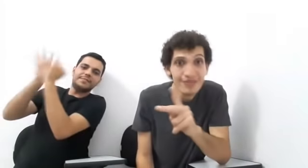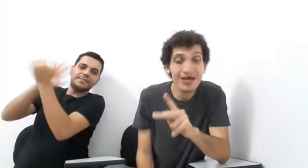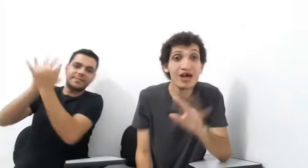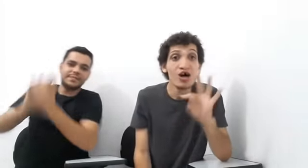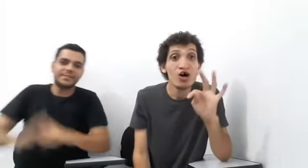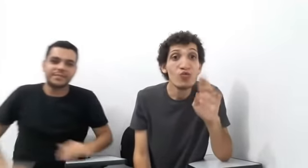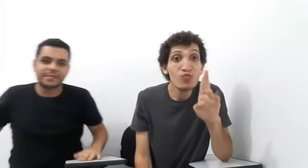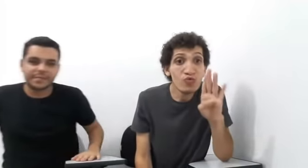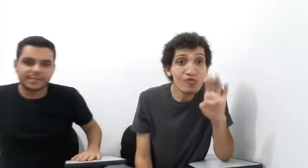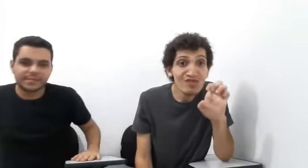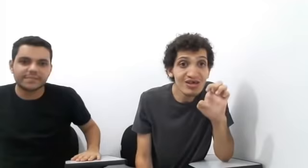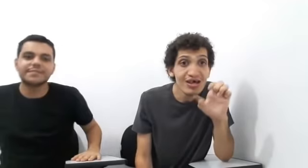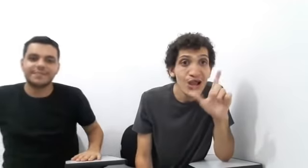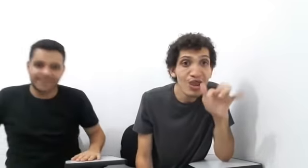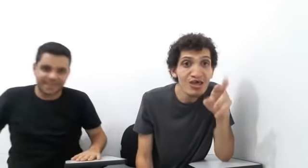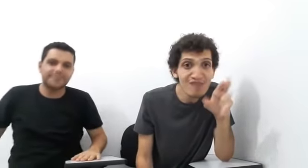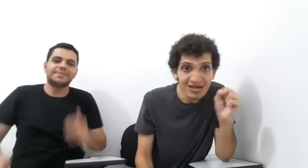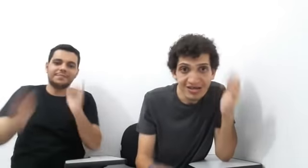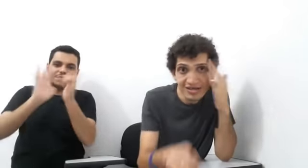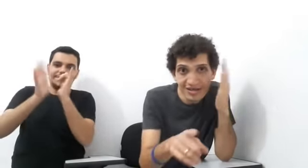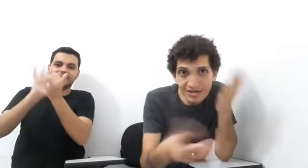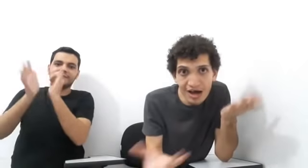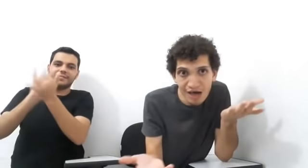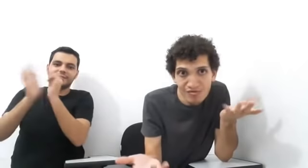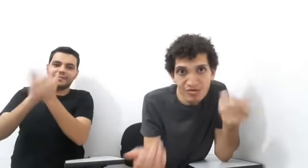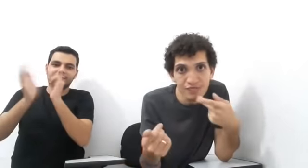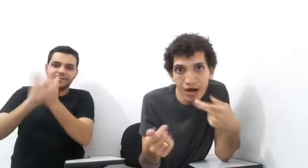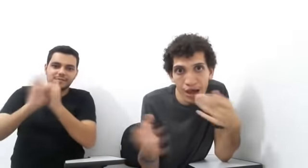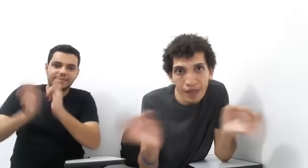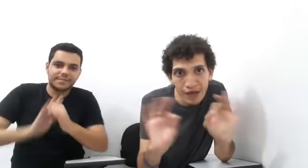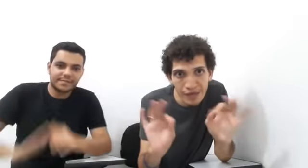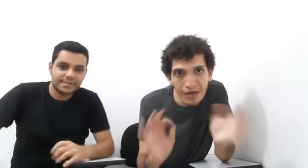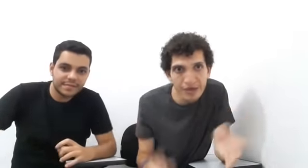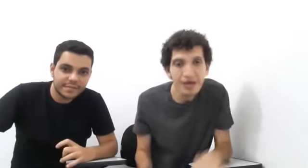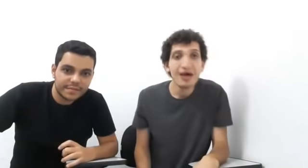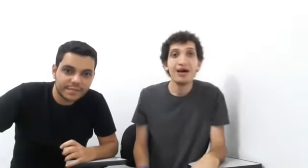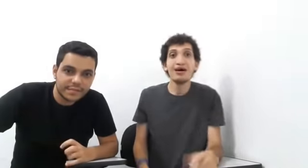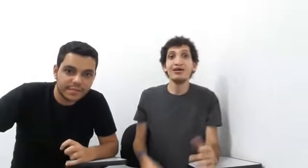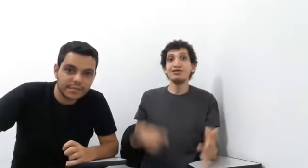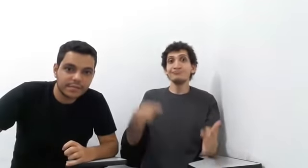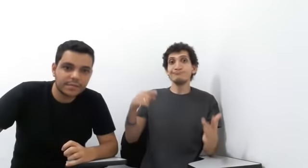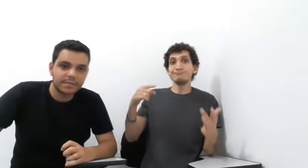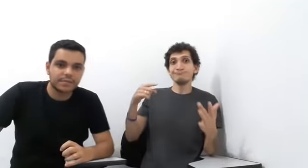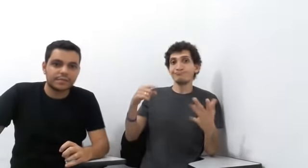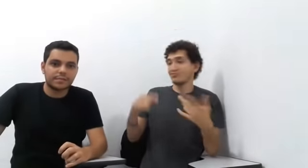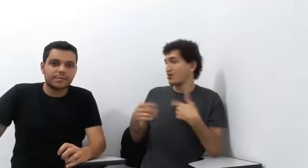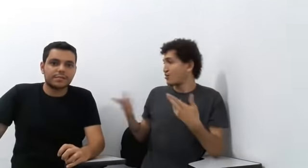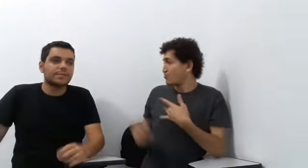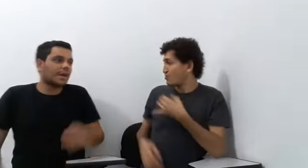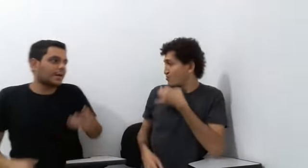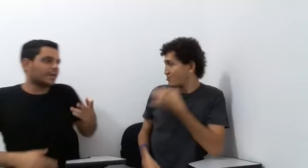Né? Tube Libre, você já sabe, não precisa falar nada, né? Agora eu.